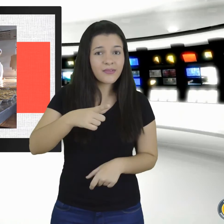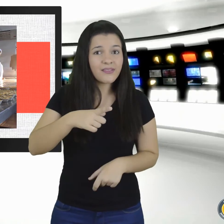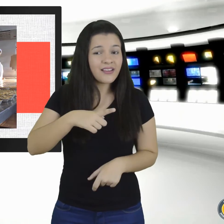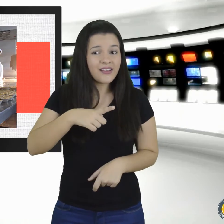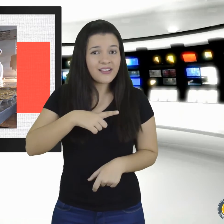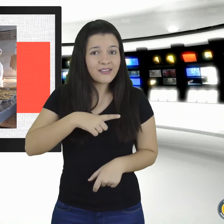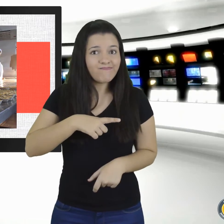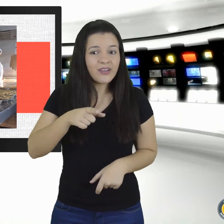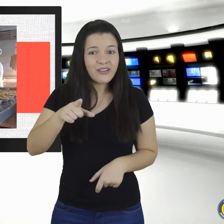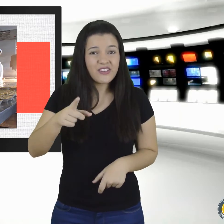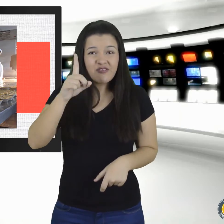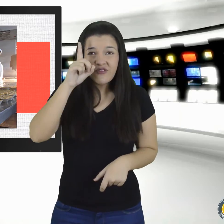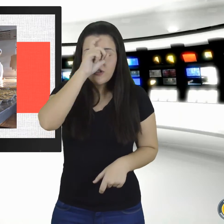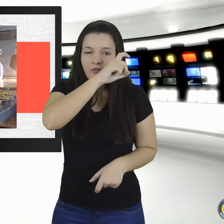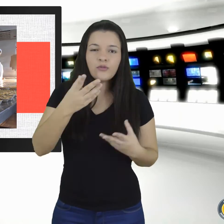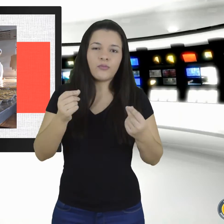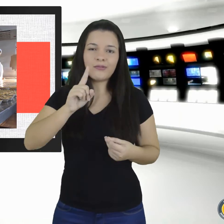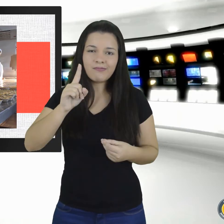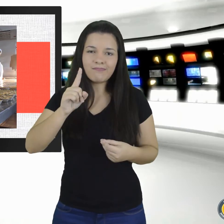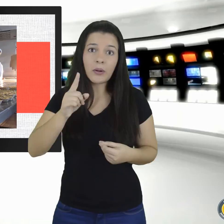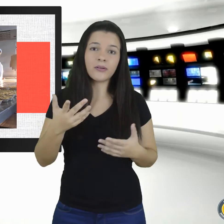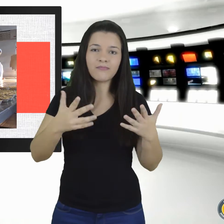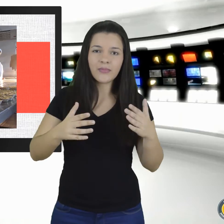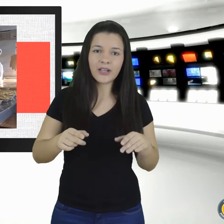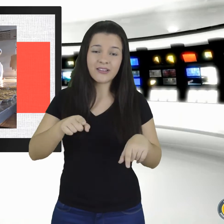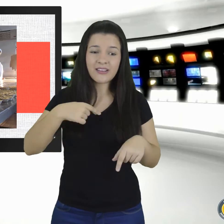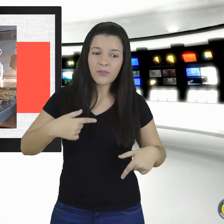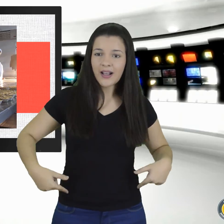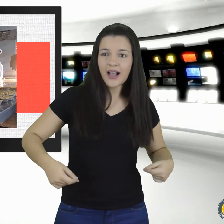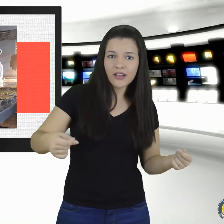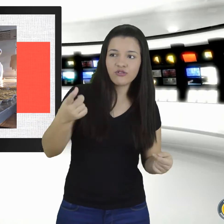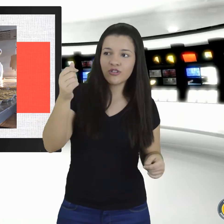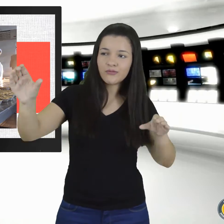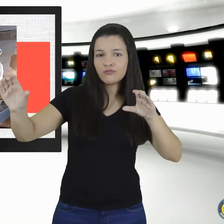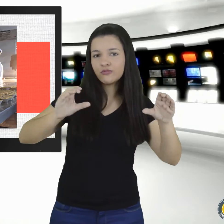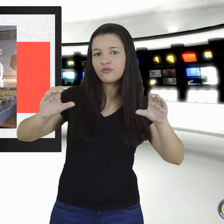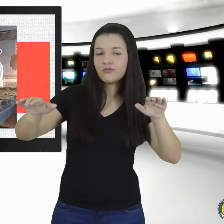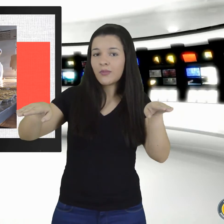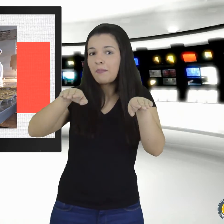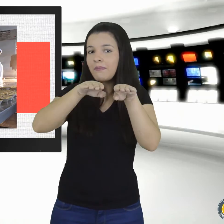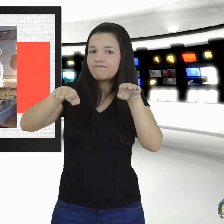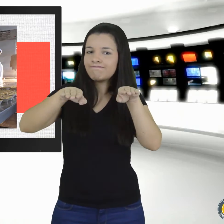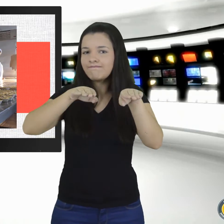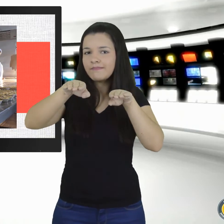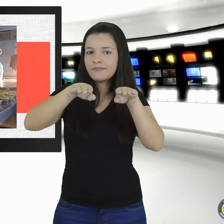uma situação muito crítica. Despesas e receitas estão empatadas, porém há certo